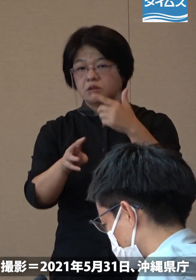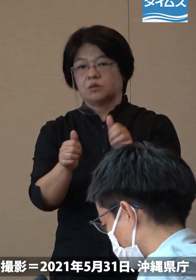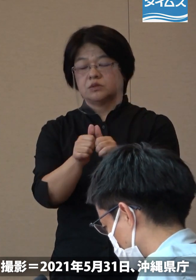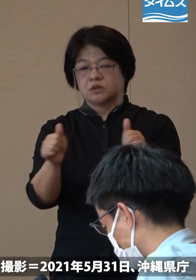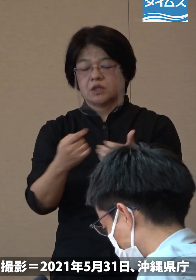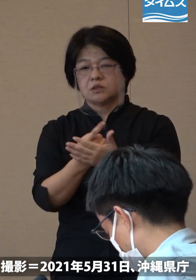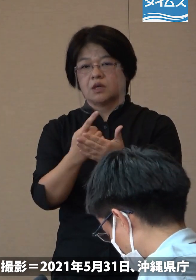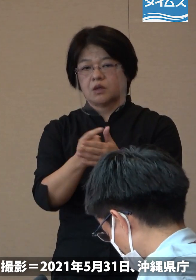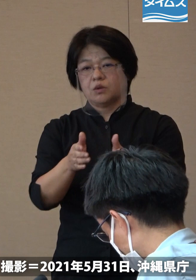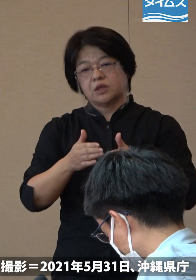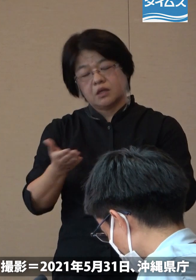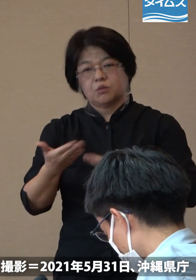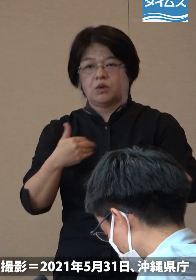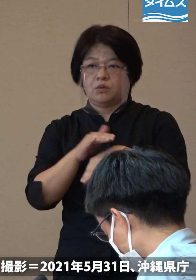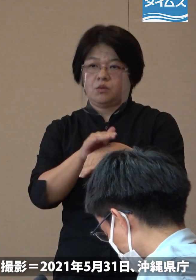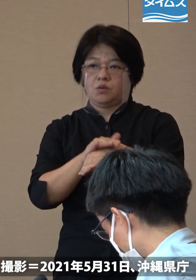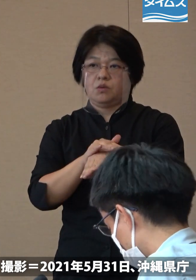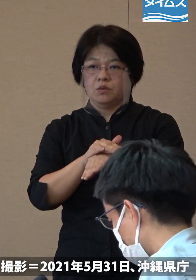っております。これは